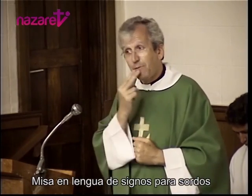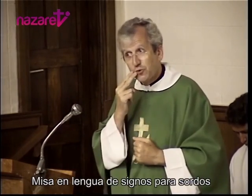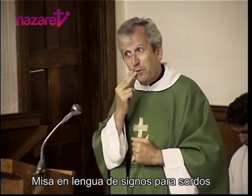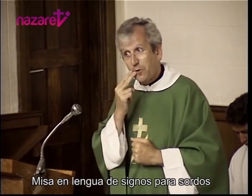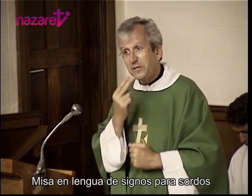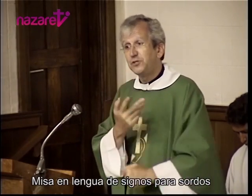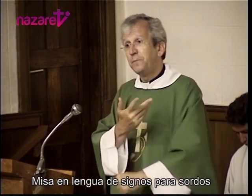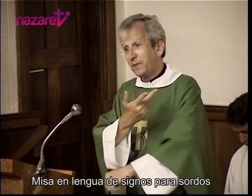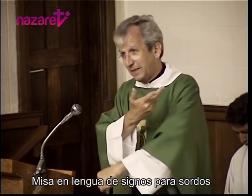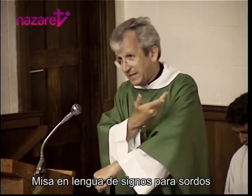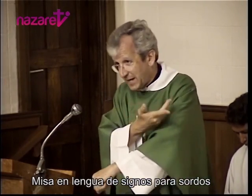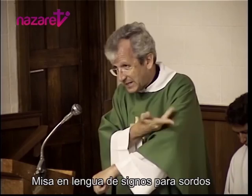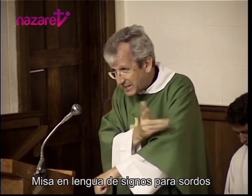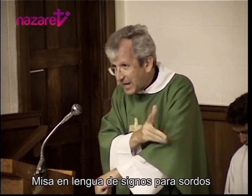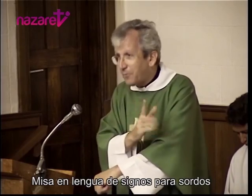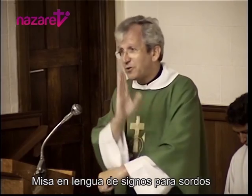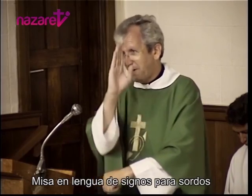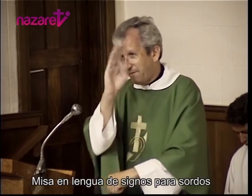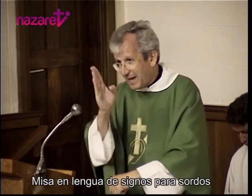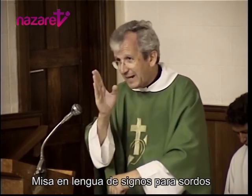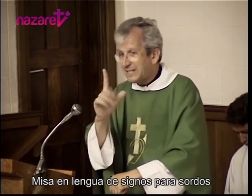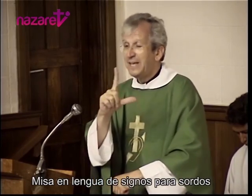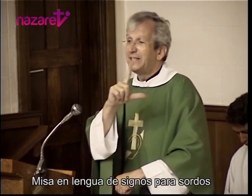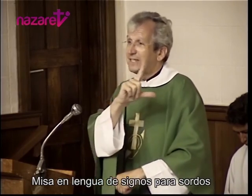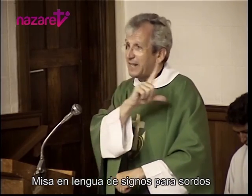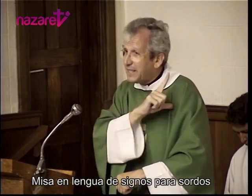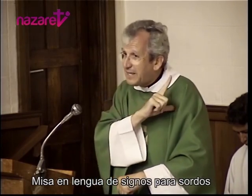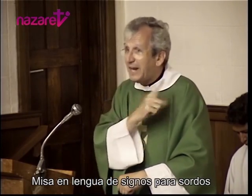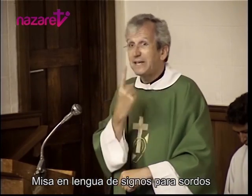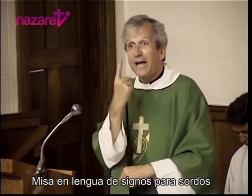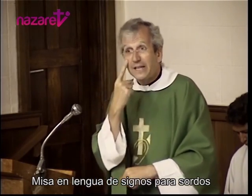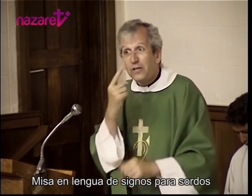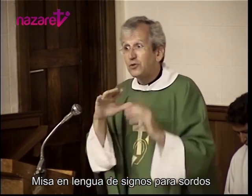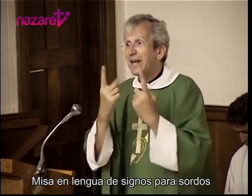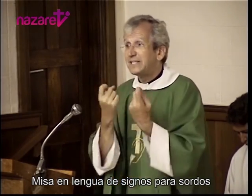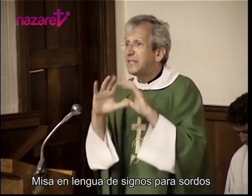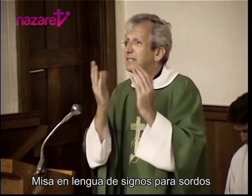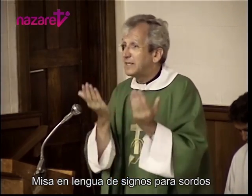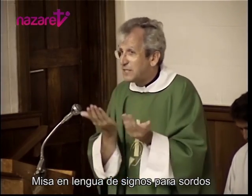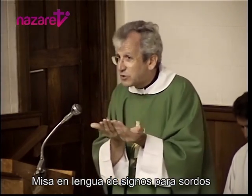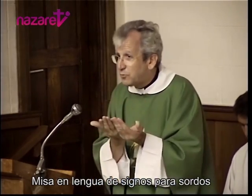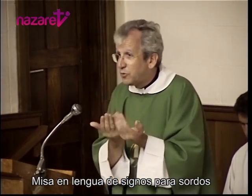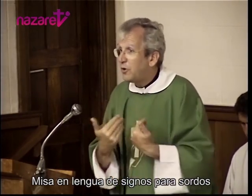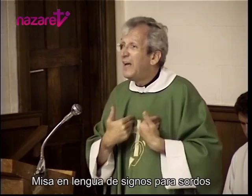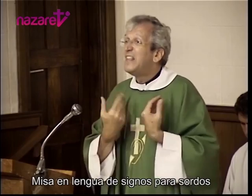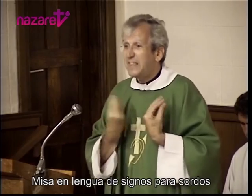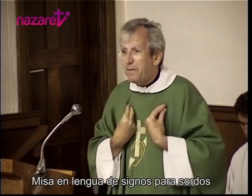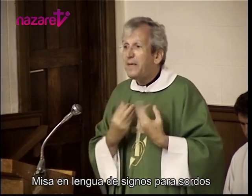un compromiso de ser siervos, fieles, de ser centinelas atentos a las necesidades de nuestro mundo, de vivir